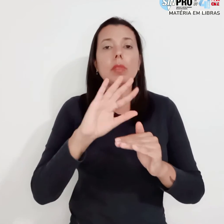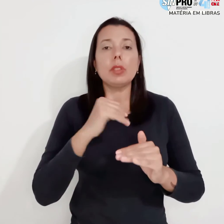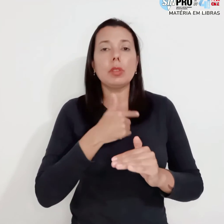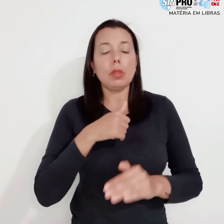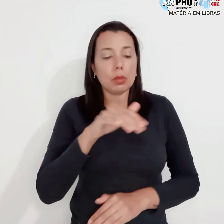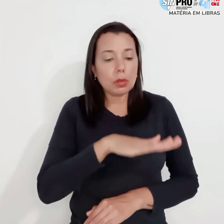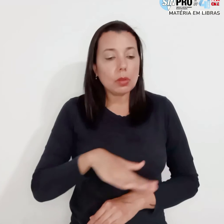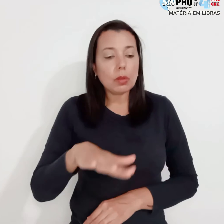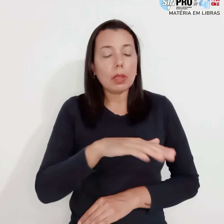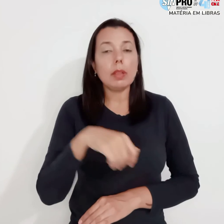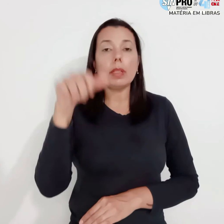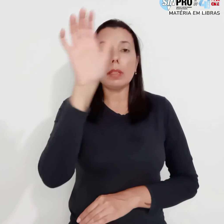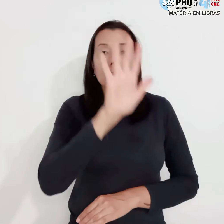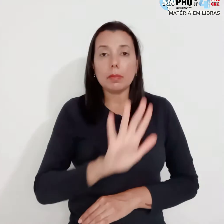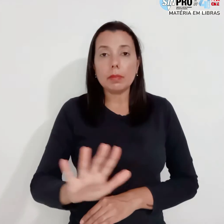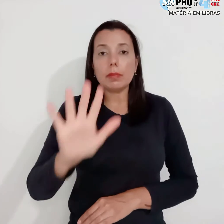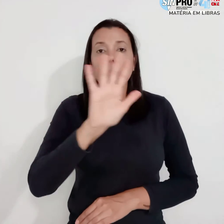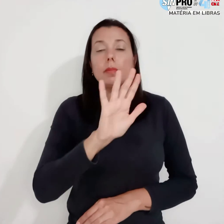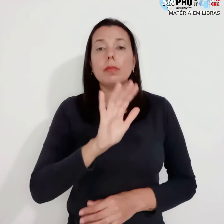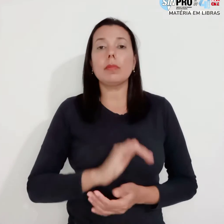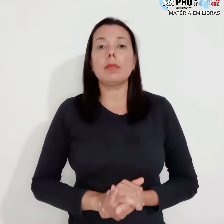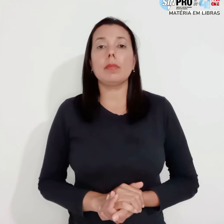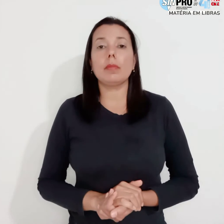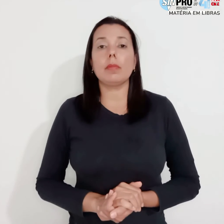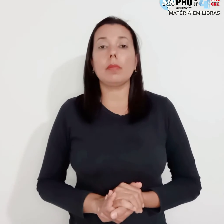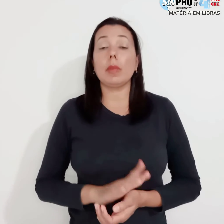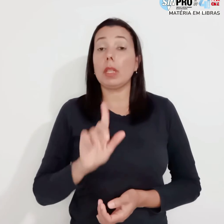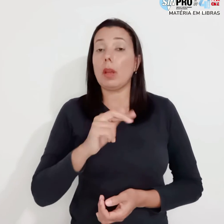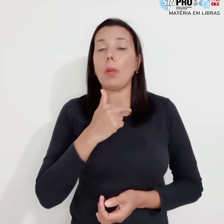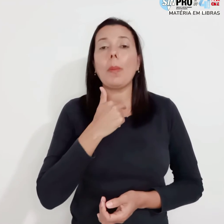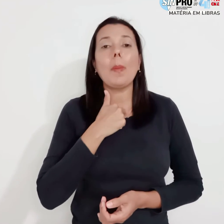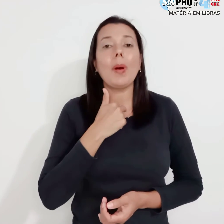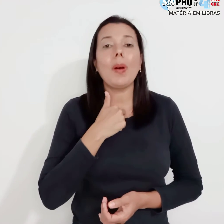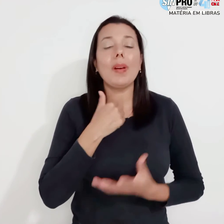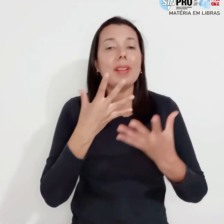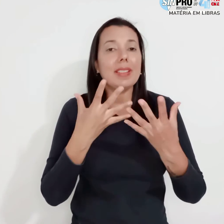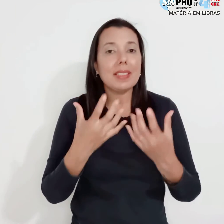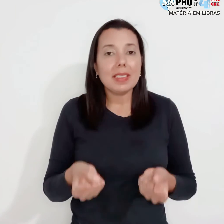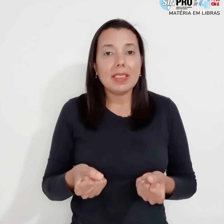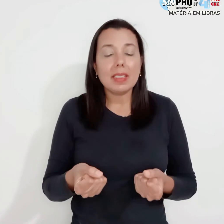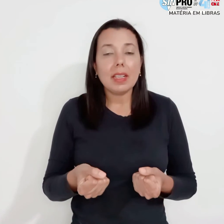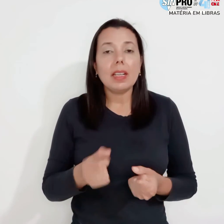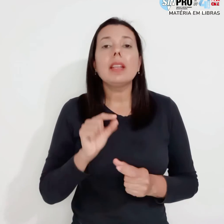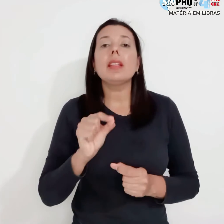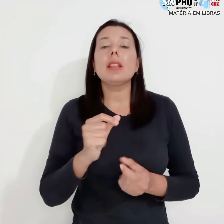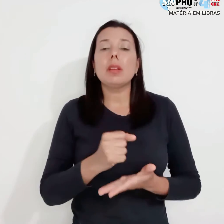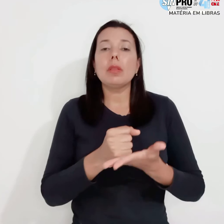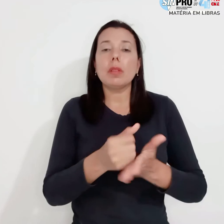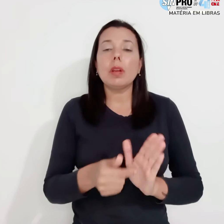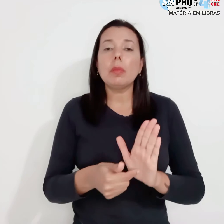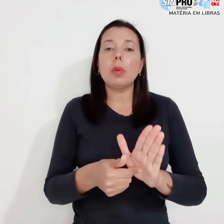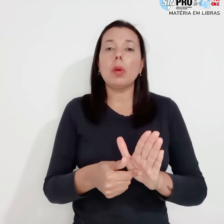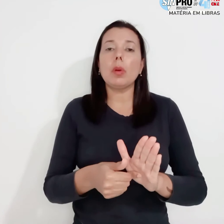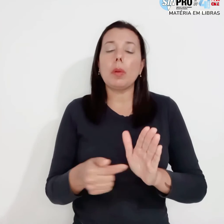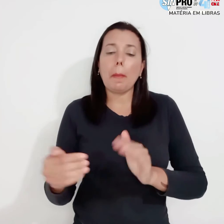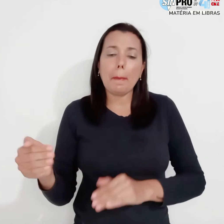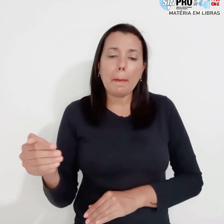superfície de nosso território nacional. Não se pode aceitar que um auxílio